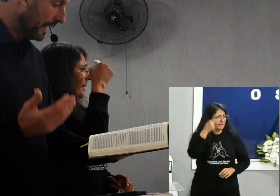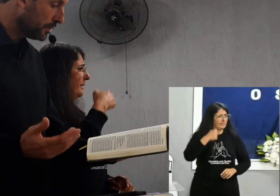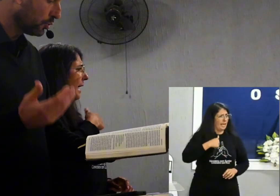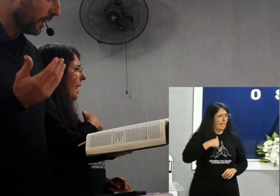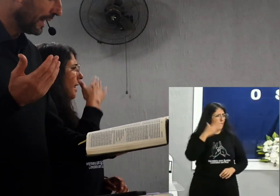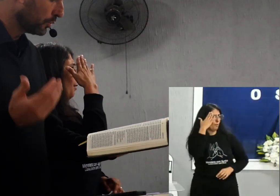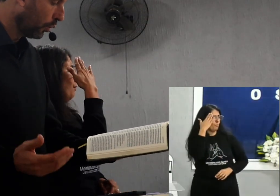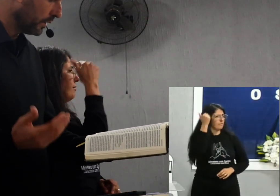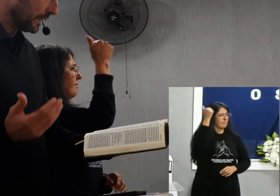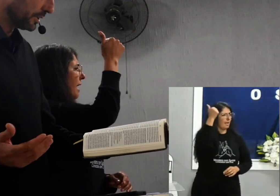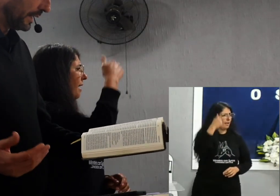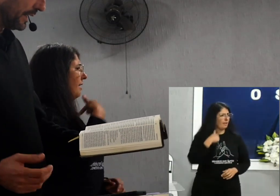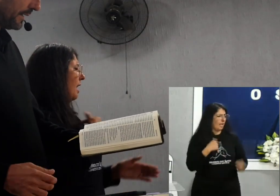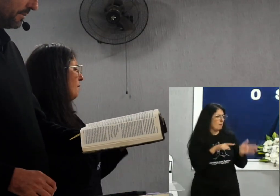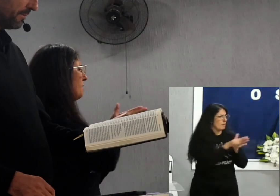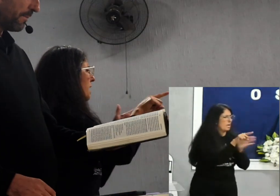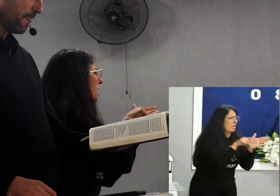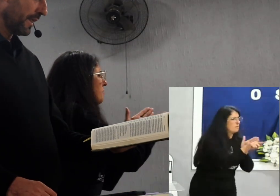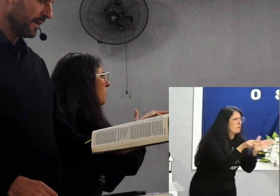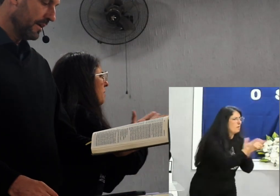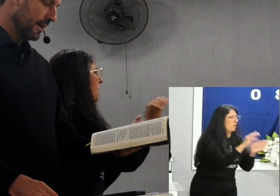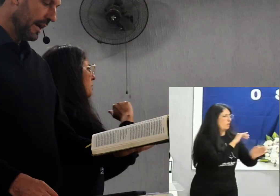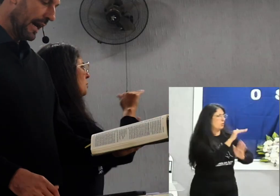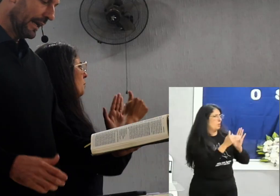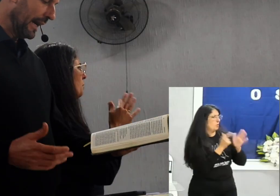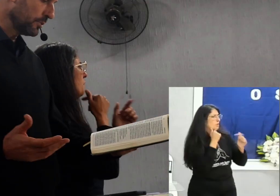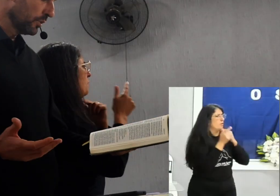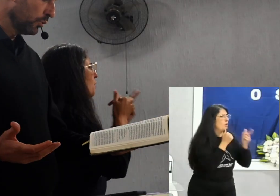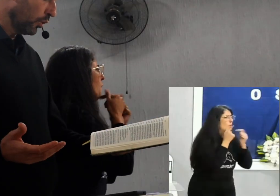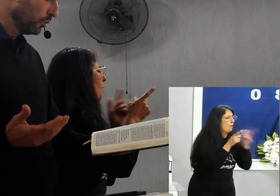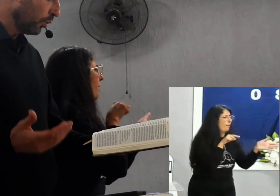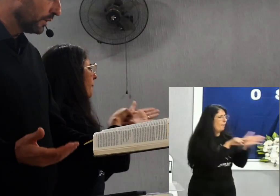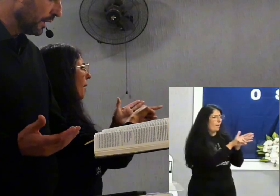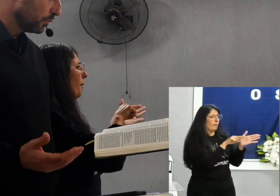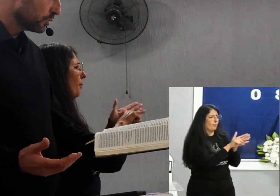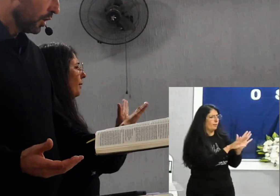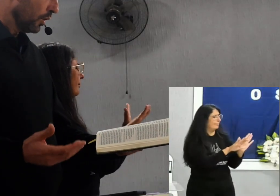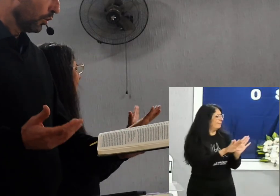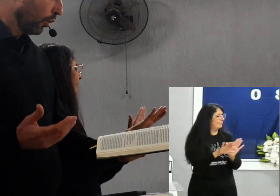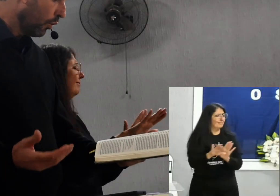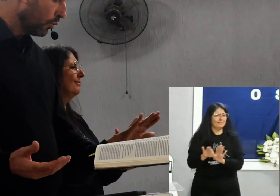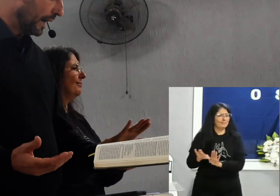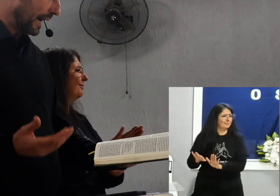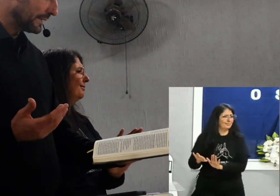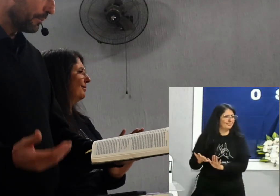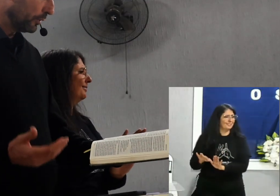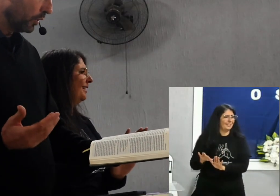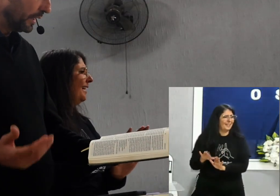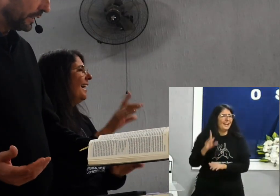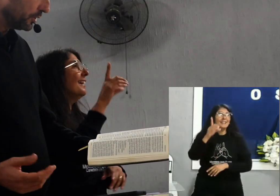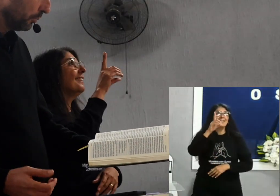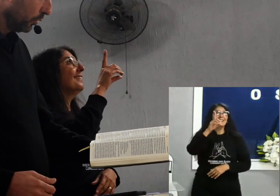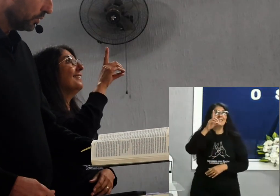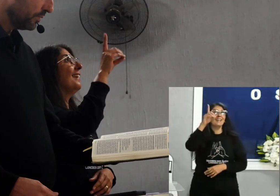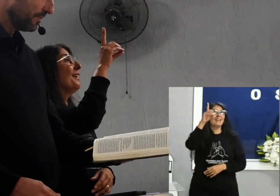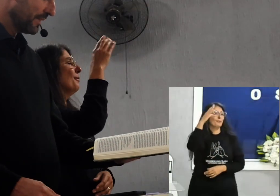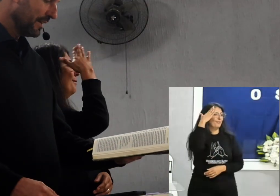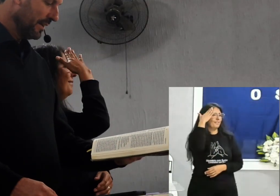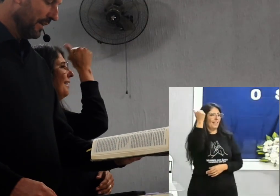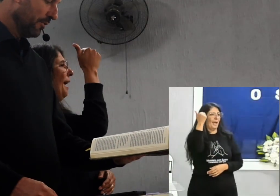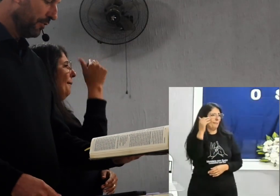o questionador desta era? Acaso não tornou Deus louca a sabedoria deste